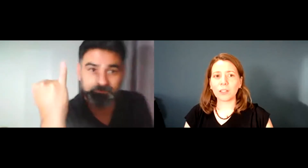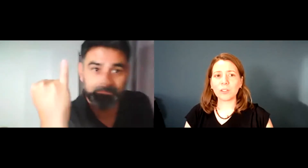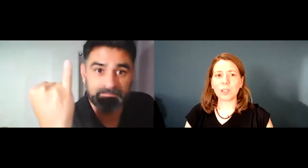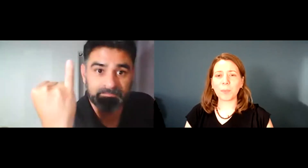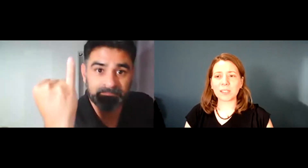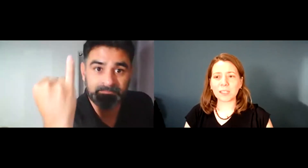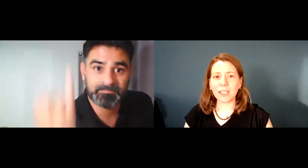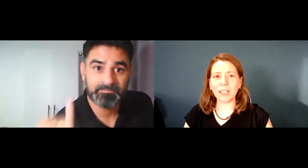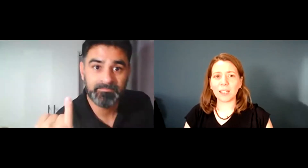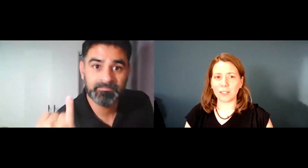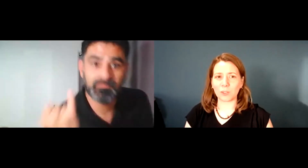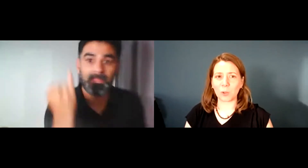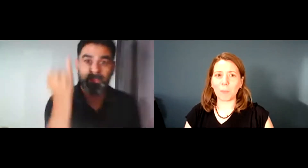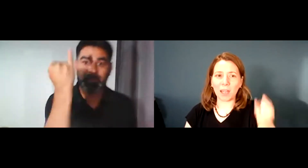Entonces pensé en esto, María.